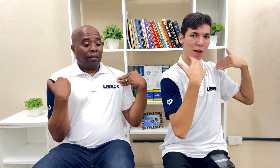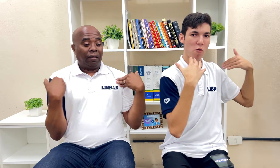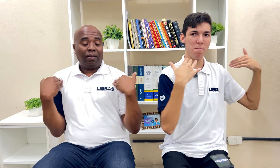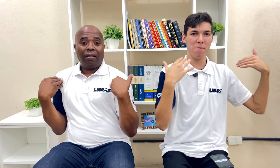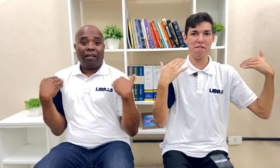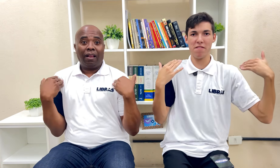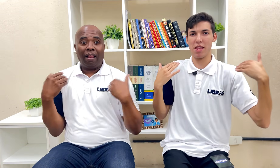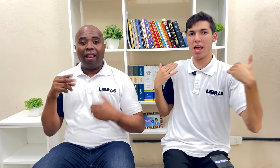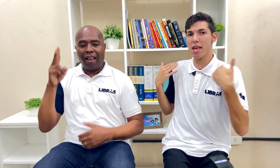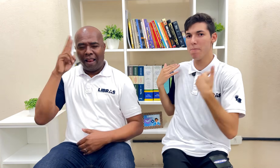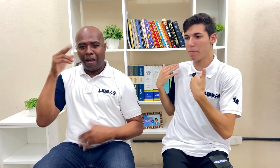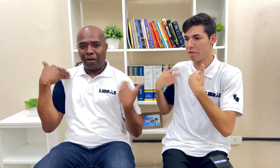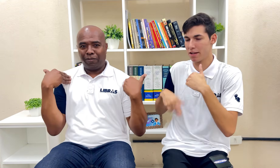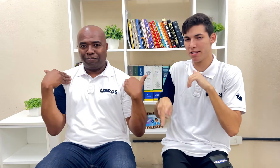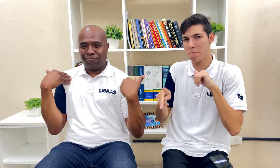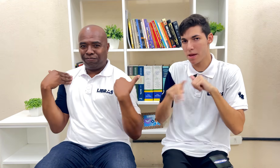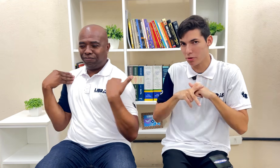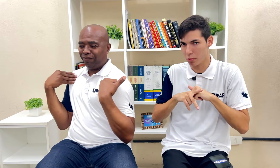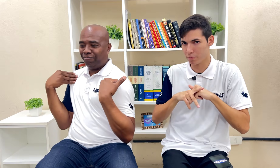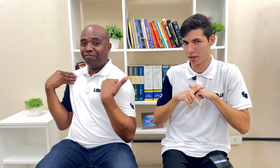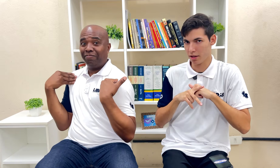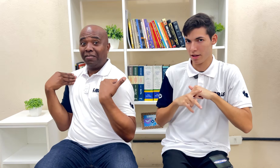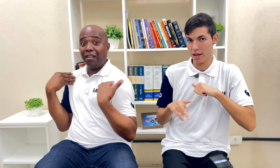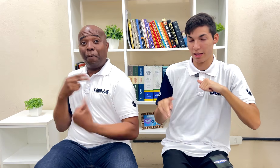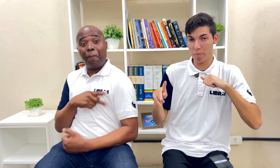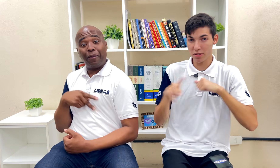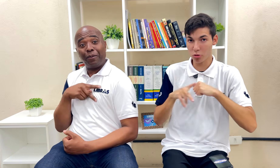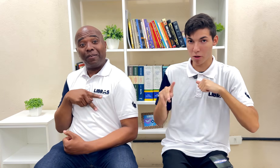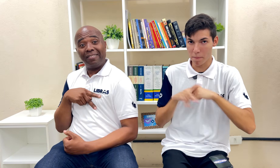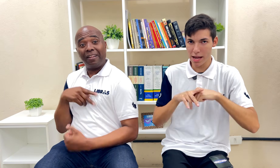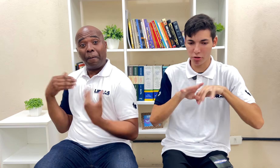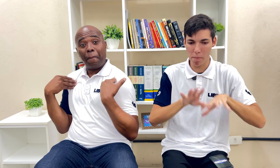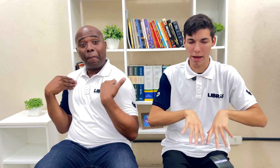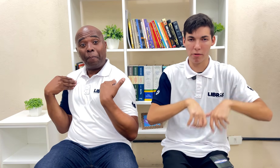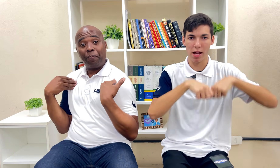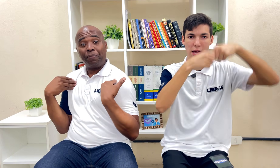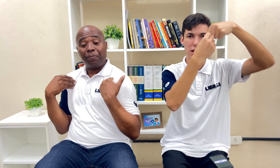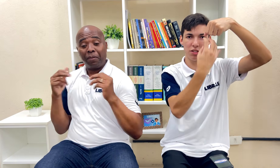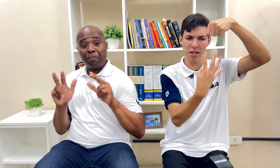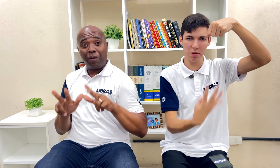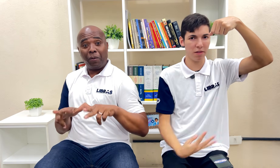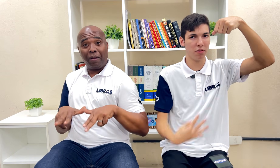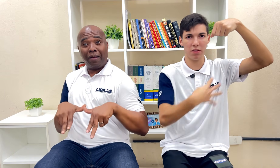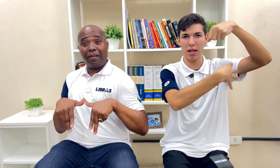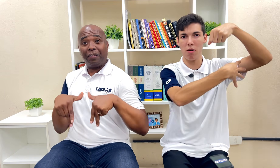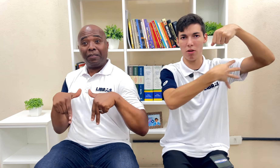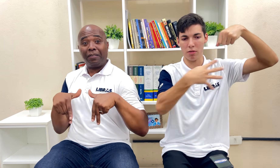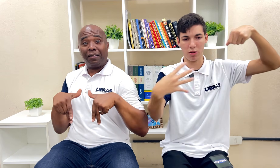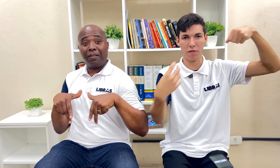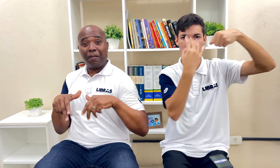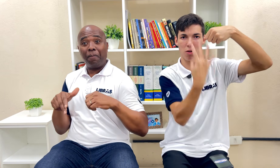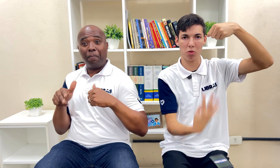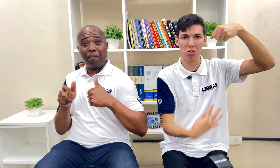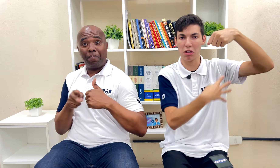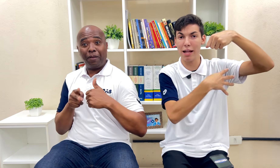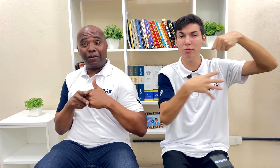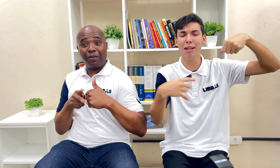Eu me virei para fazer Pedro. Depois que eu estou em Pedro, eu pego a rede, sem precisar fazer o sinal, ó, eu faço algo quadriculado, na beira